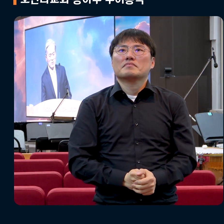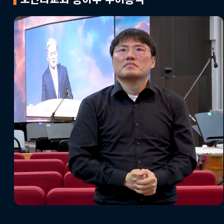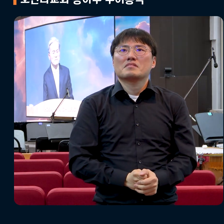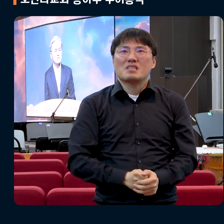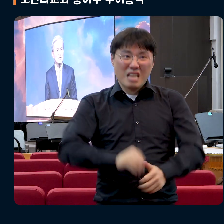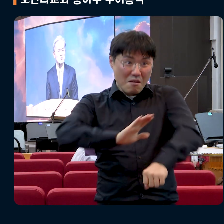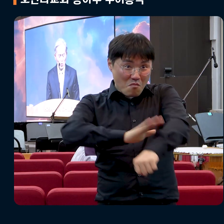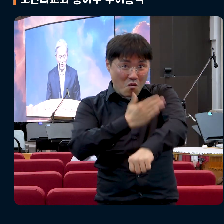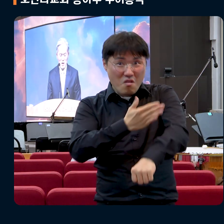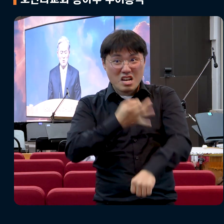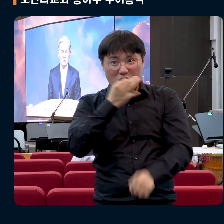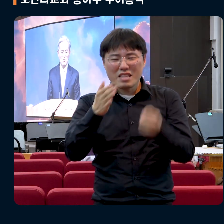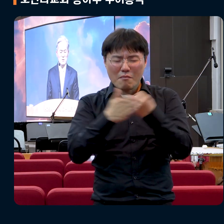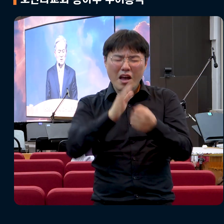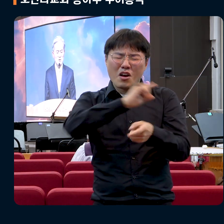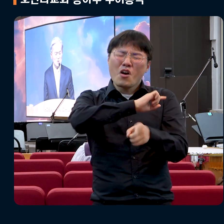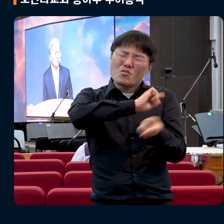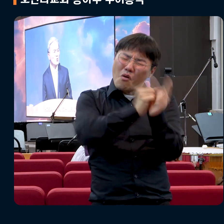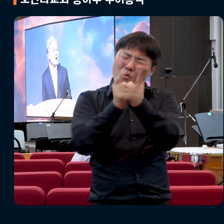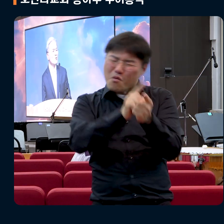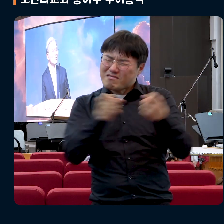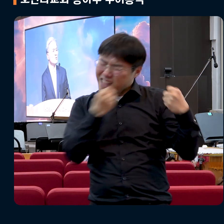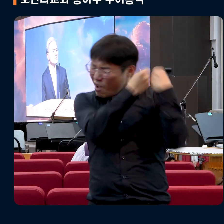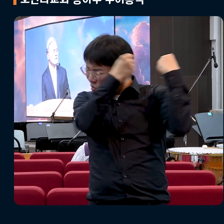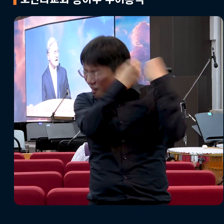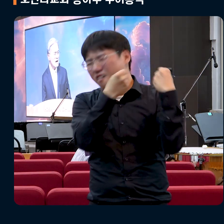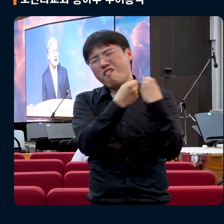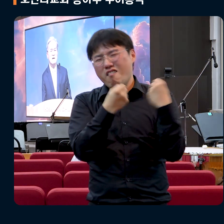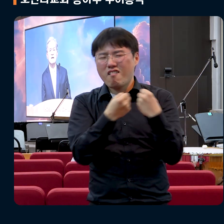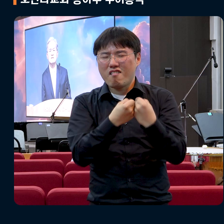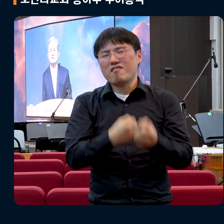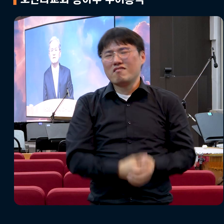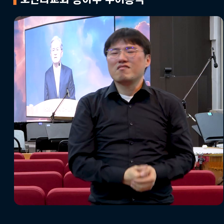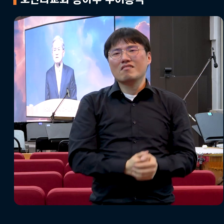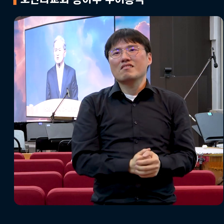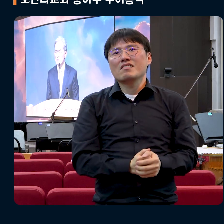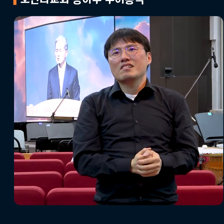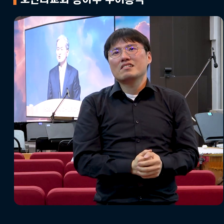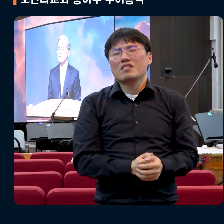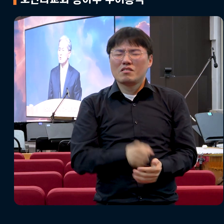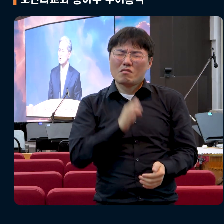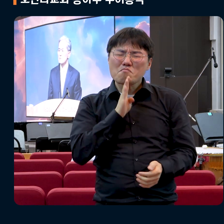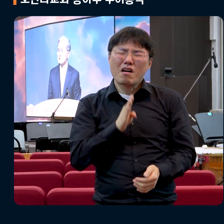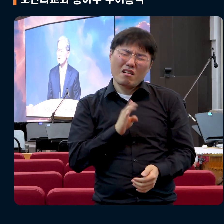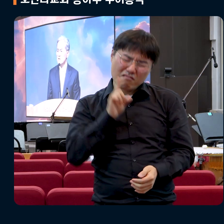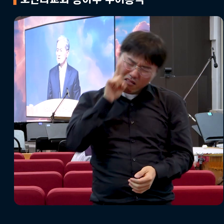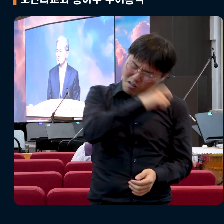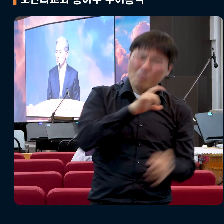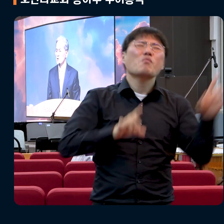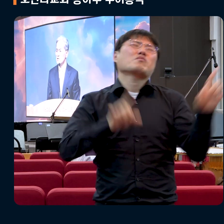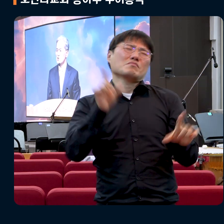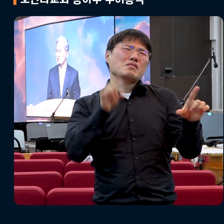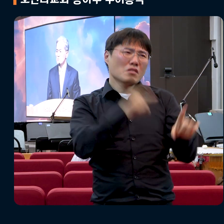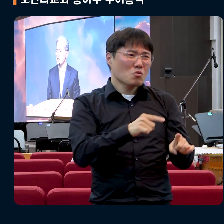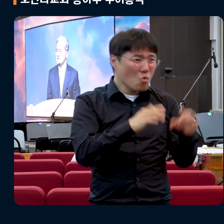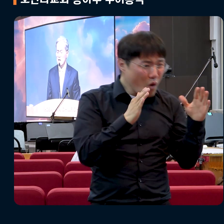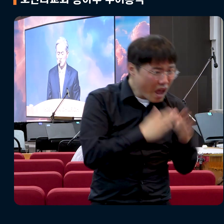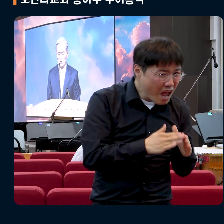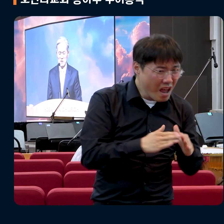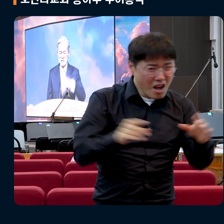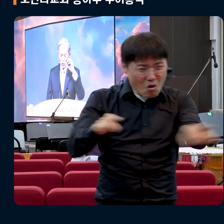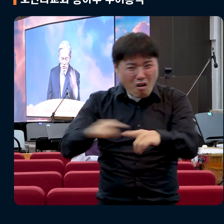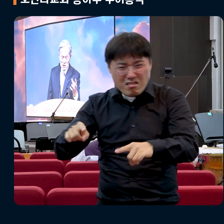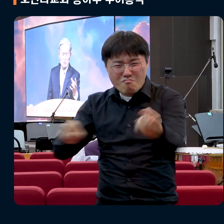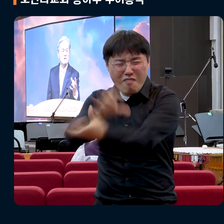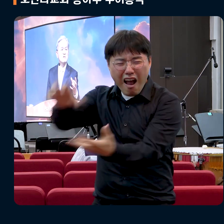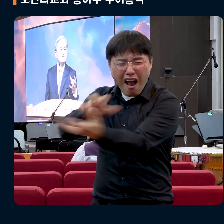뒤틀린 야망 때문에 서로 싸우고 선동하고 막 하는 정말 추한 모습, 이게 교회인지 정치판인지